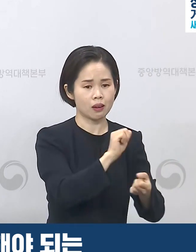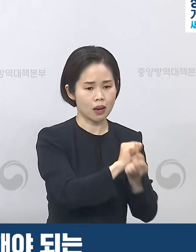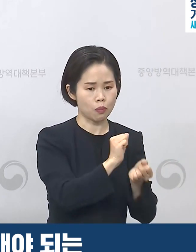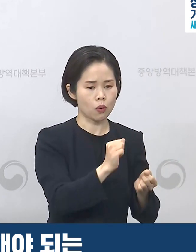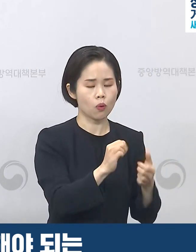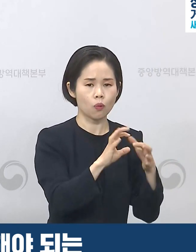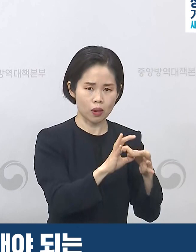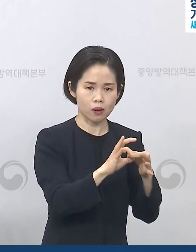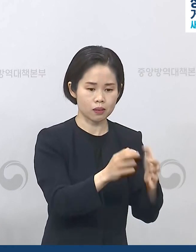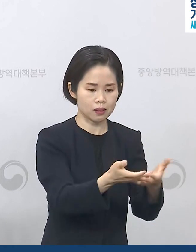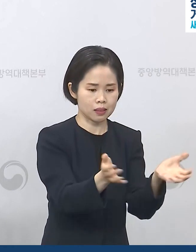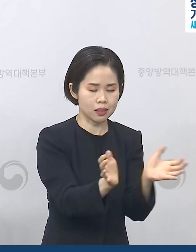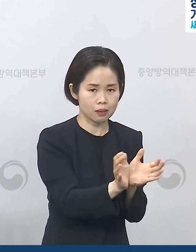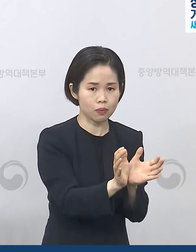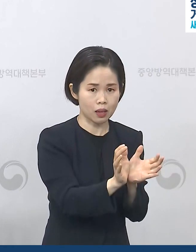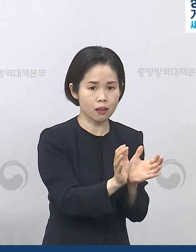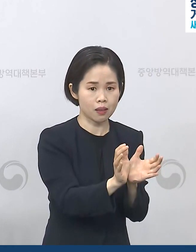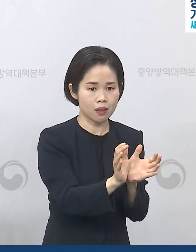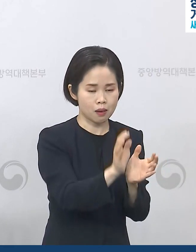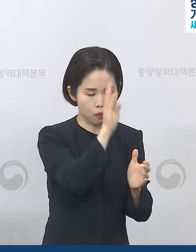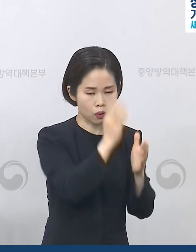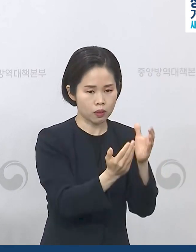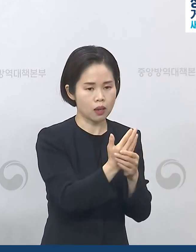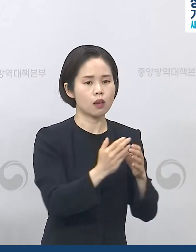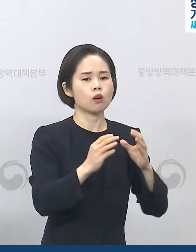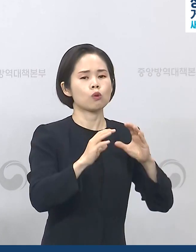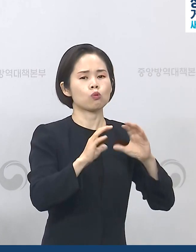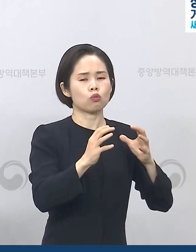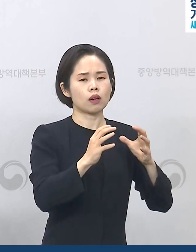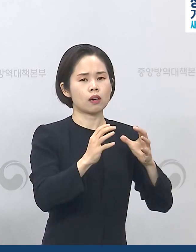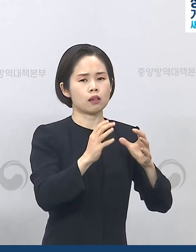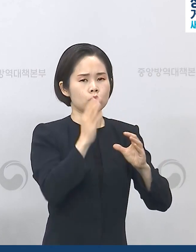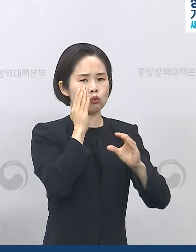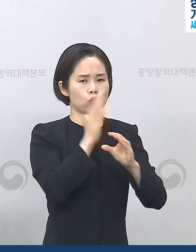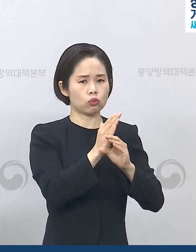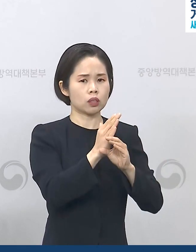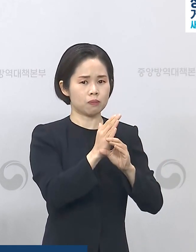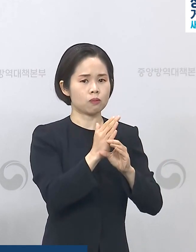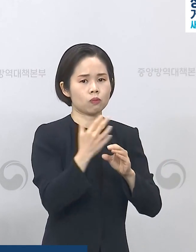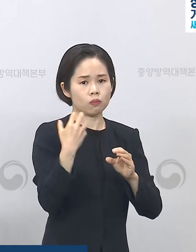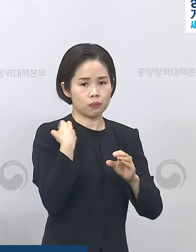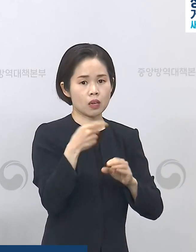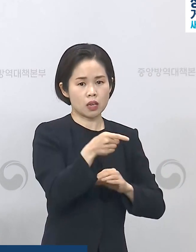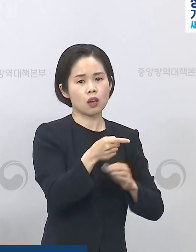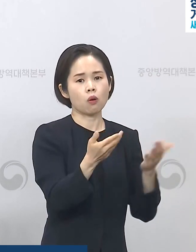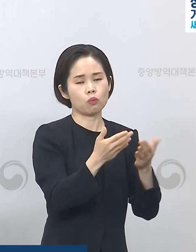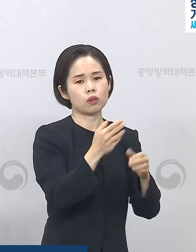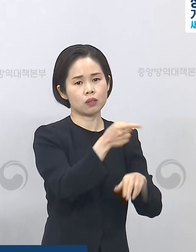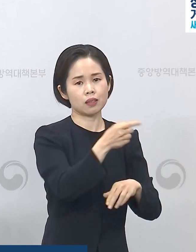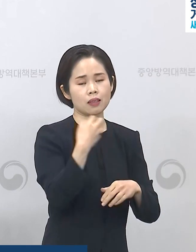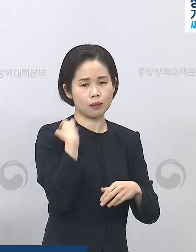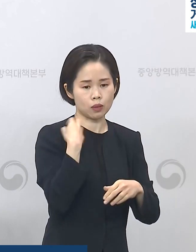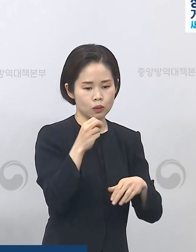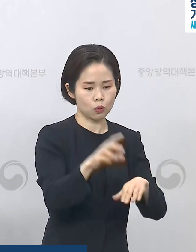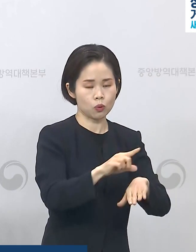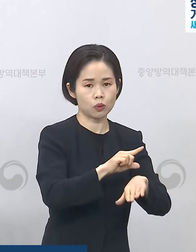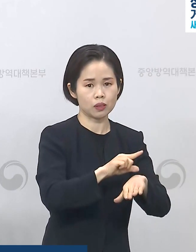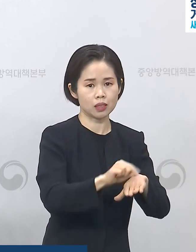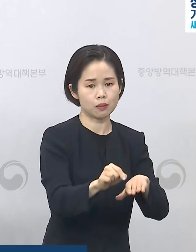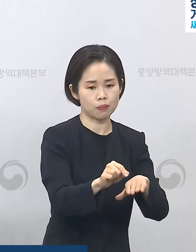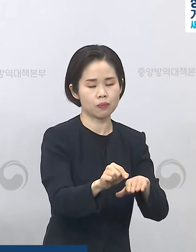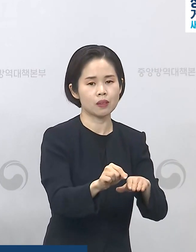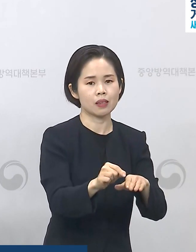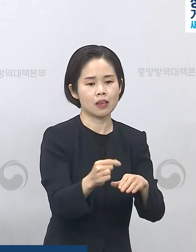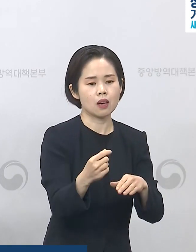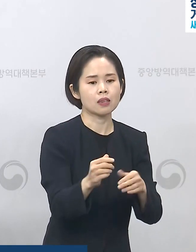집단 발병 조사 같은 국가가 주도적으로 해야 되는 그런 감염병 대응 업무와 또 지자체가 하는 업무에 대한 지원